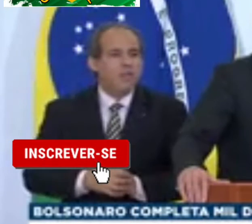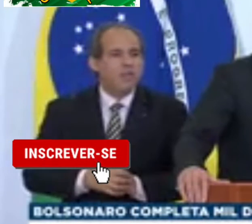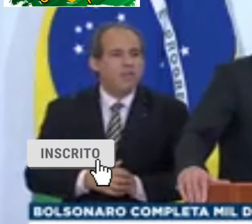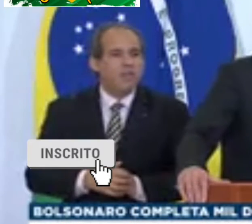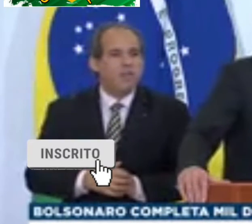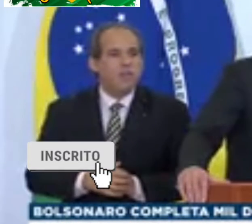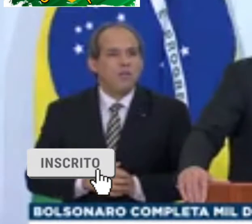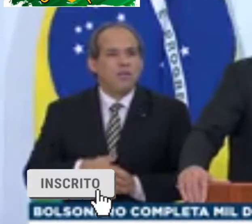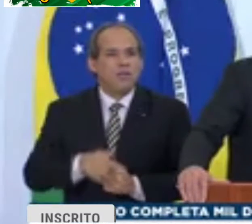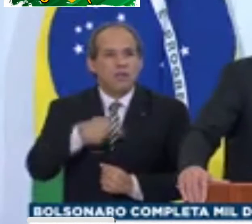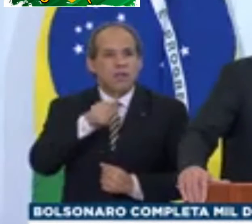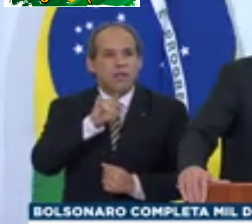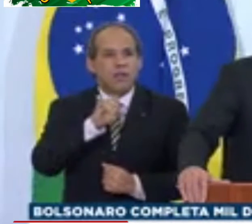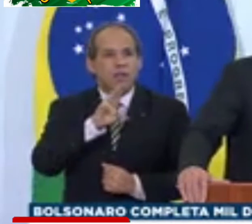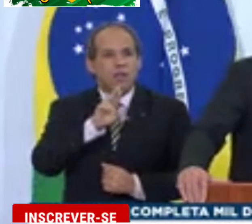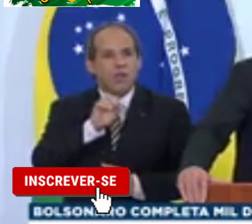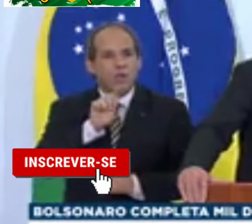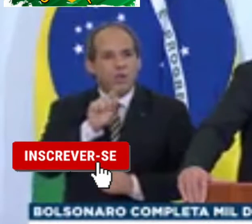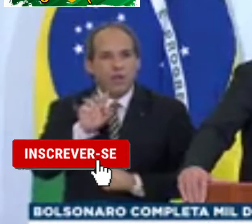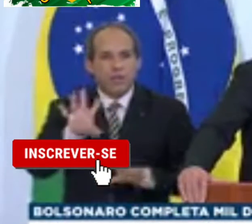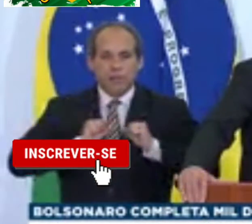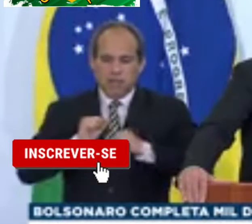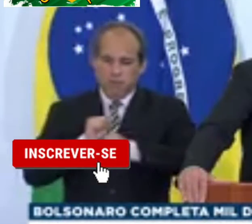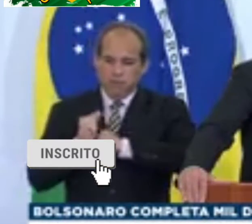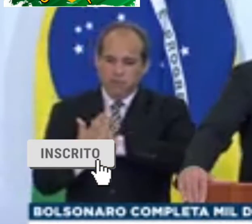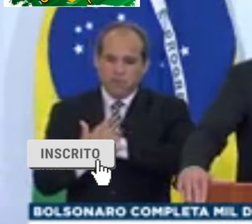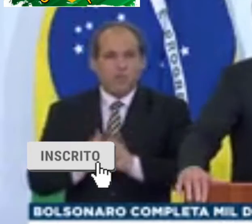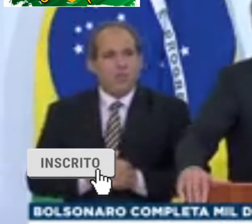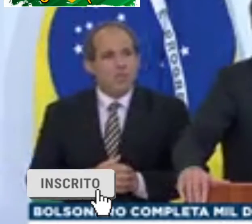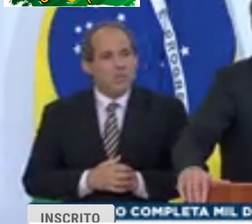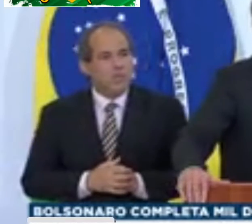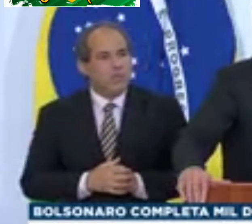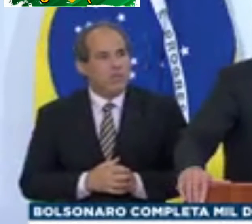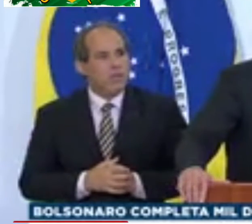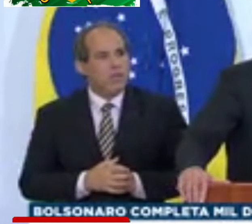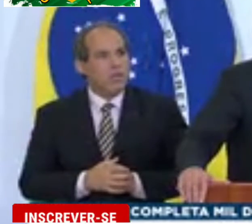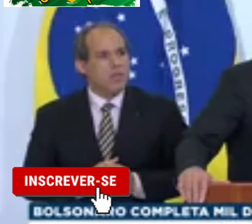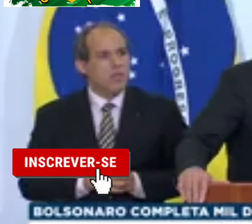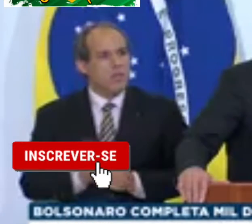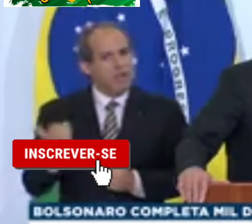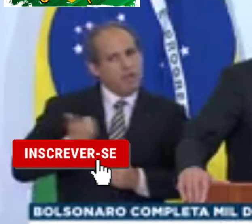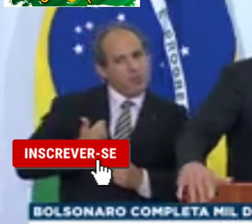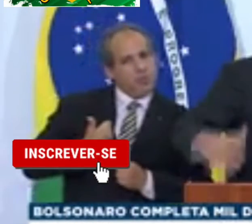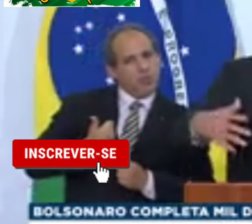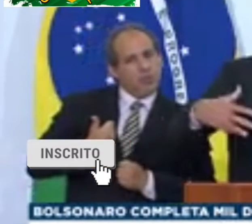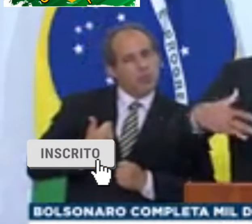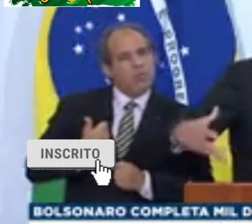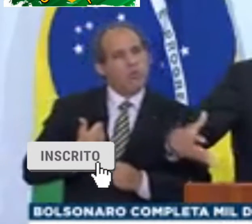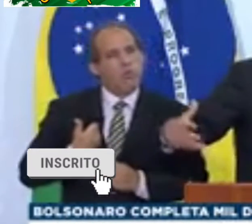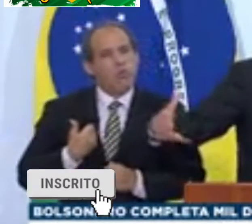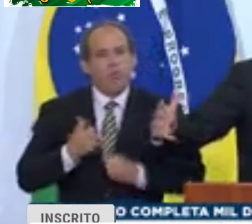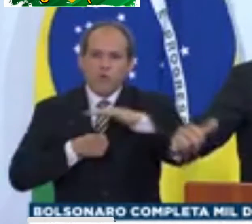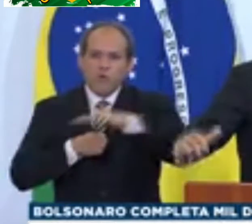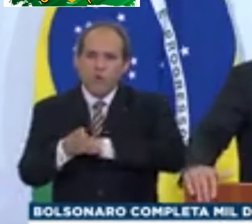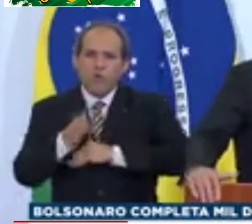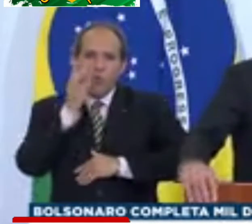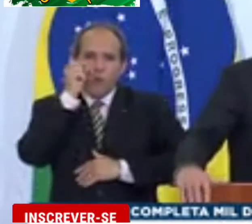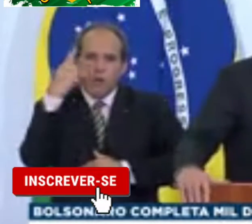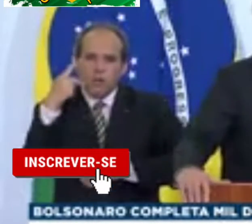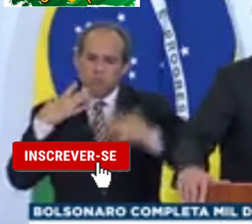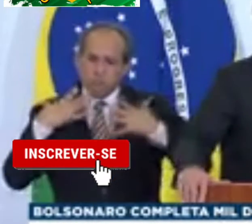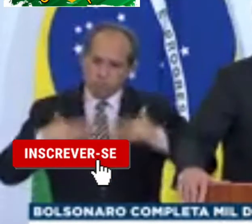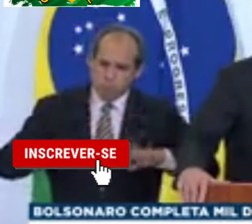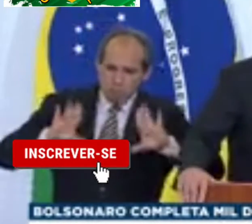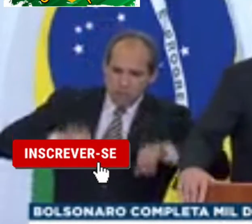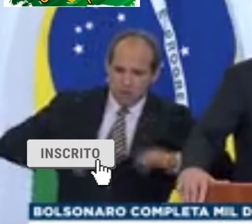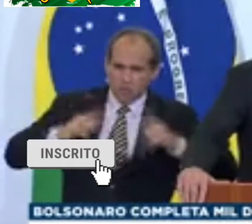do Queiroga, né, que estava ali infectado. Eu fui no quarto do Queiroga. Estava arrumadinho, cheiroso, bonitinho,